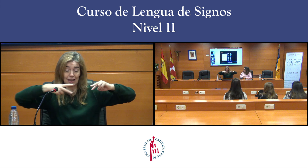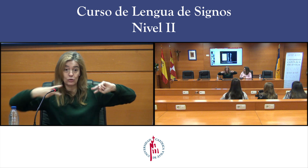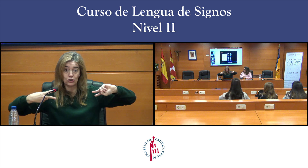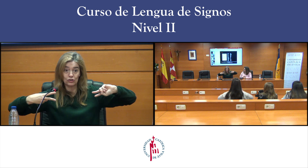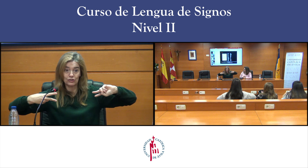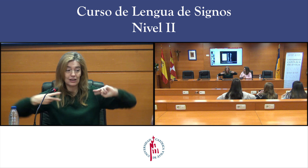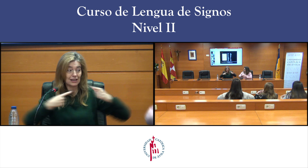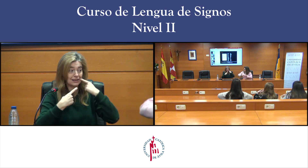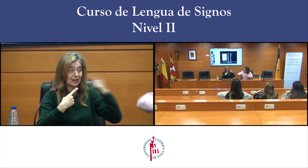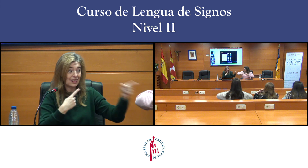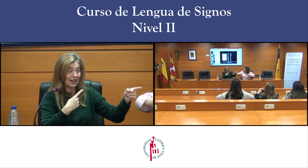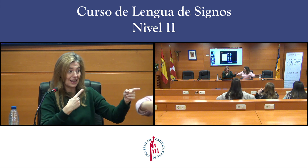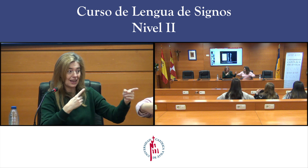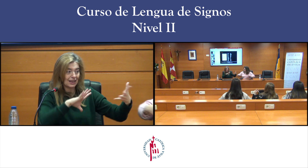cuando está traduciendo